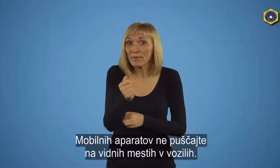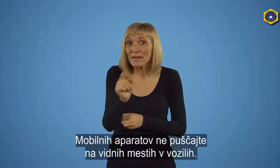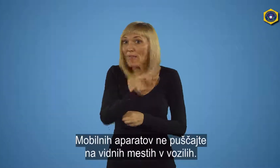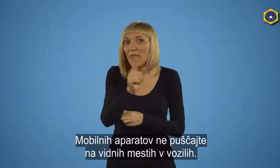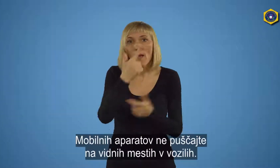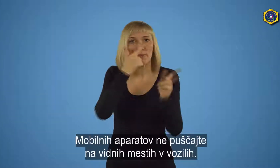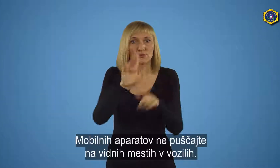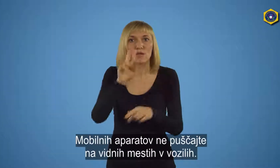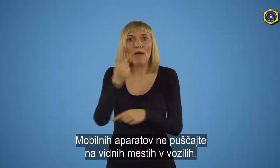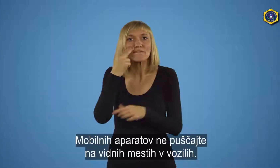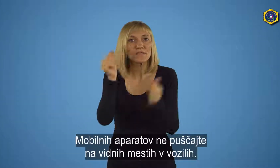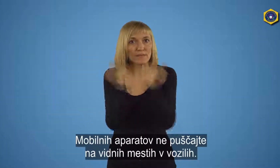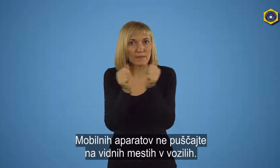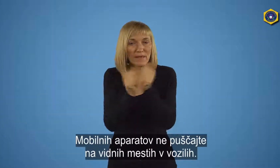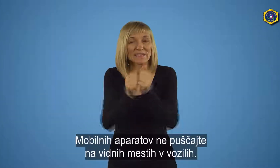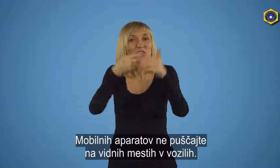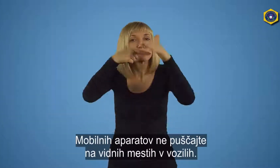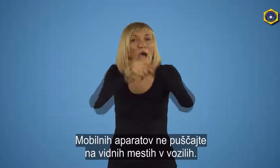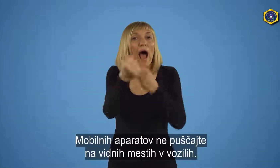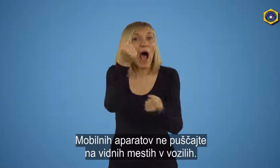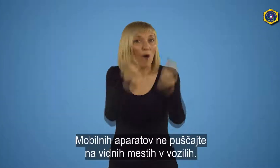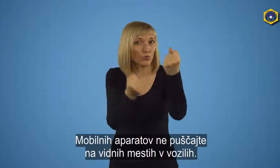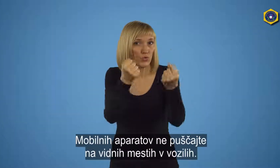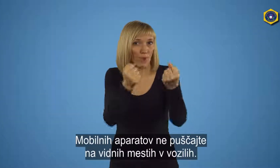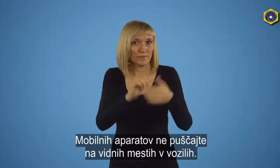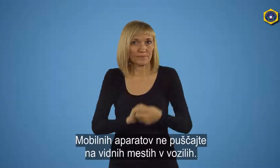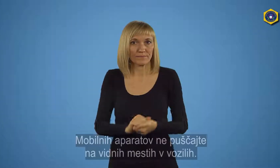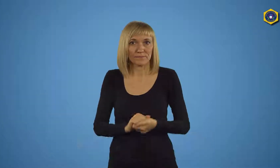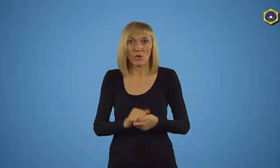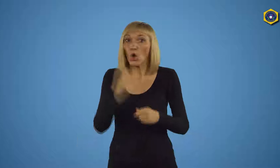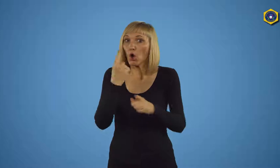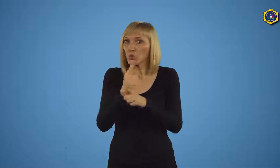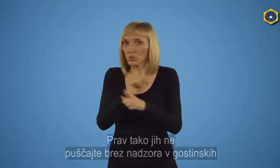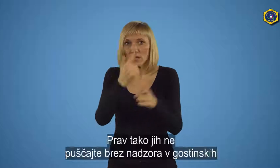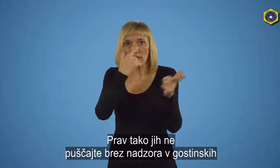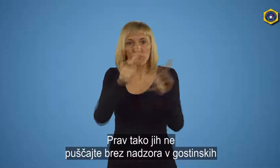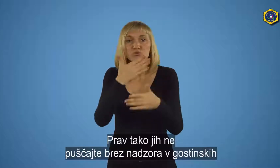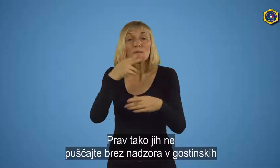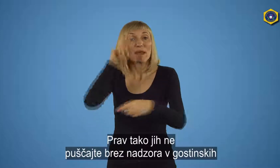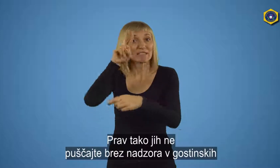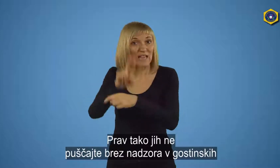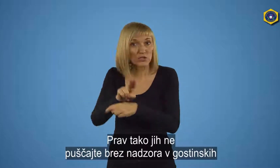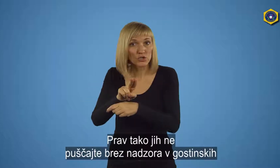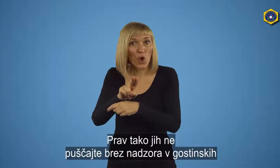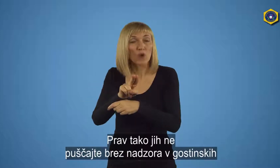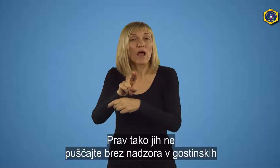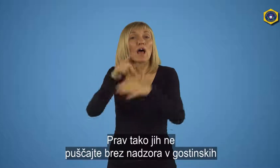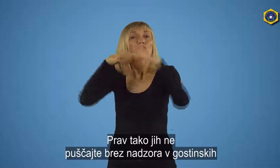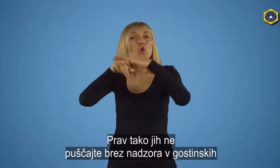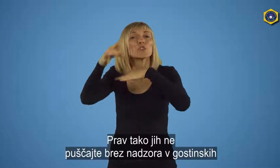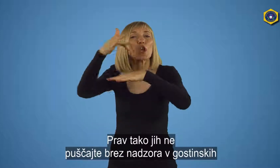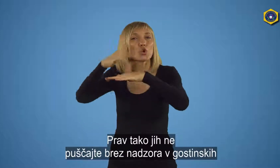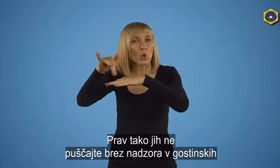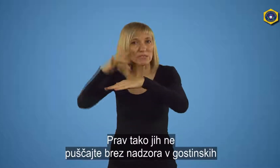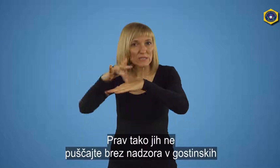Mobilnih aparatov ne puščajte na vidnih mestih v vozilih. Prav tako jih ne puščajte brez nadzora v gostinskih